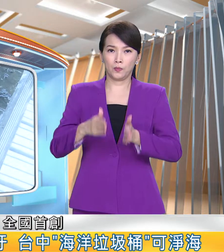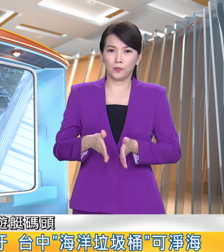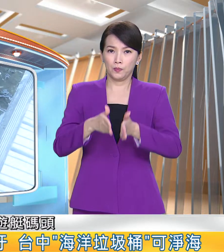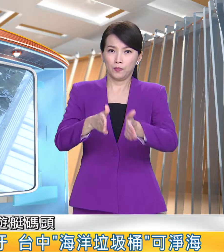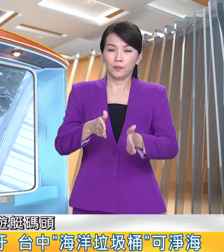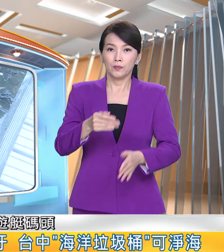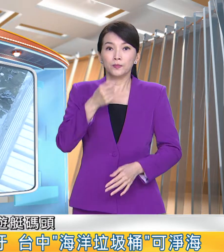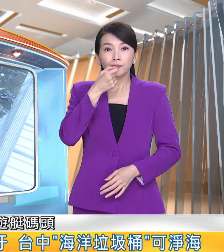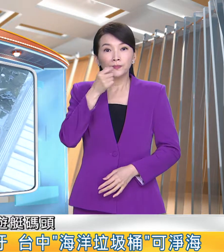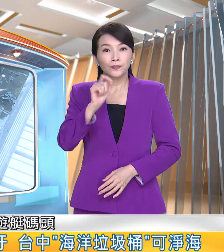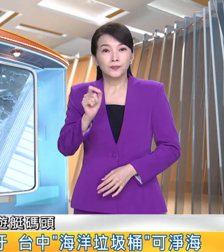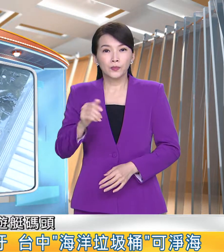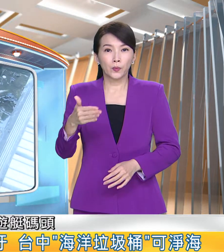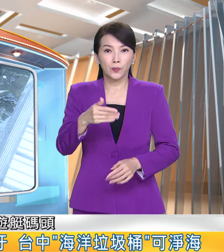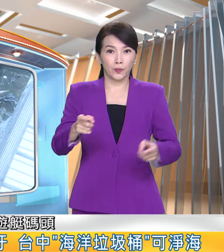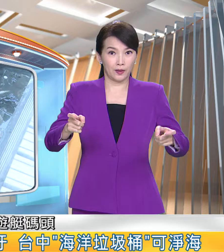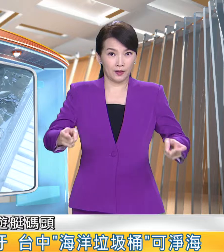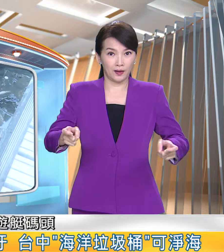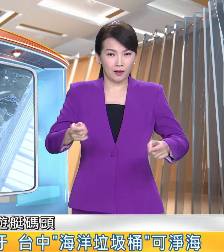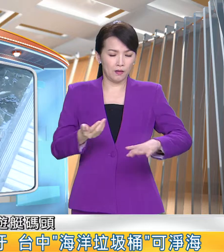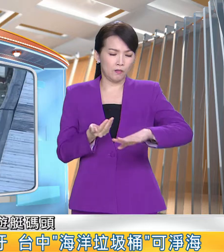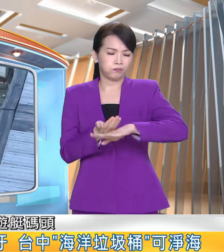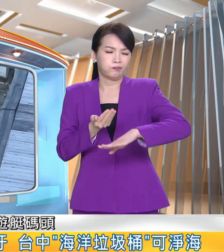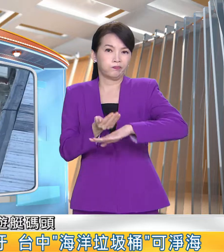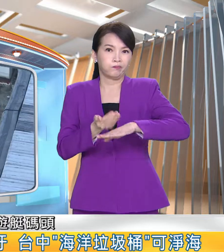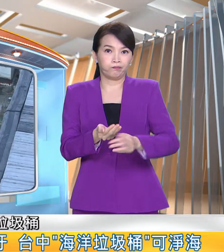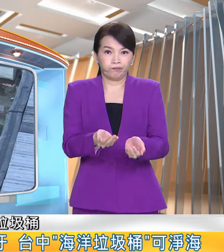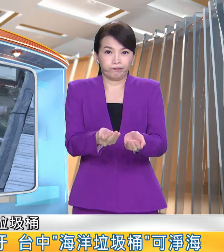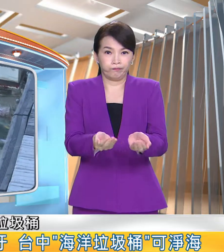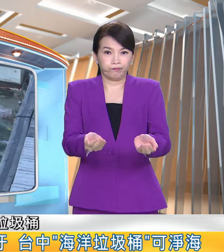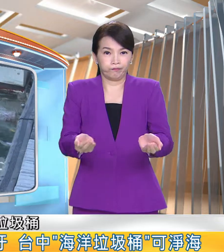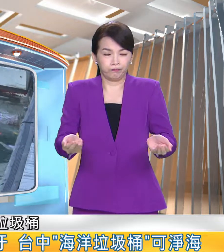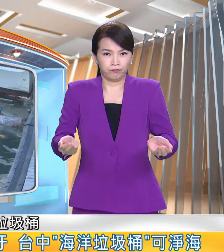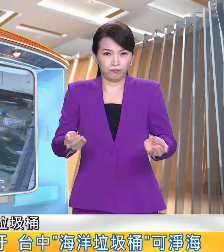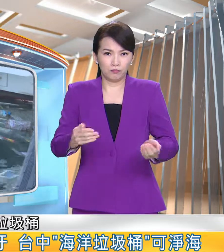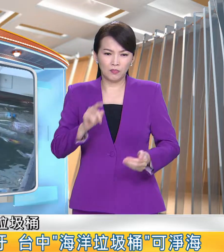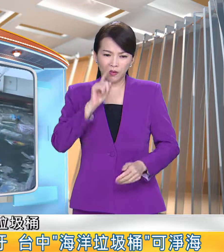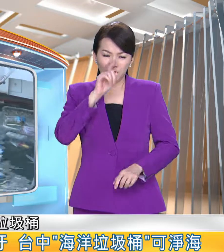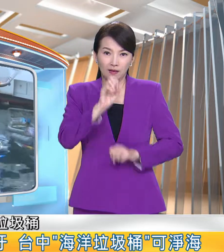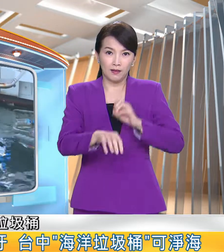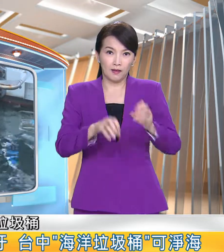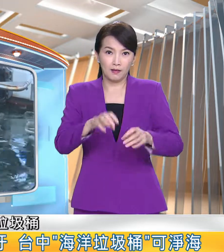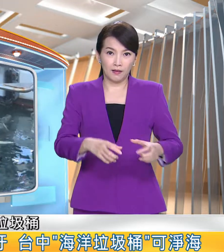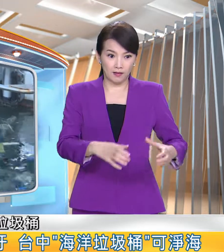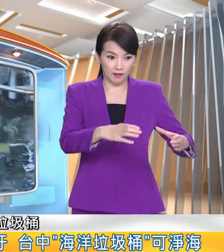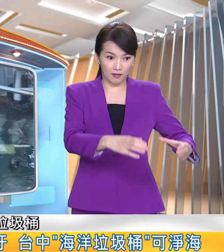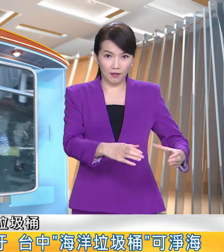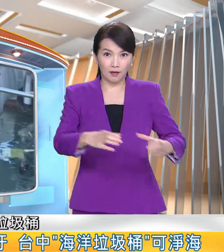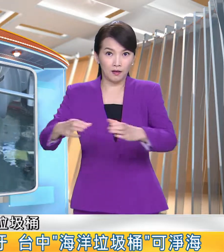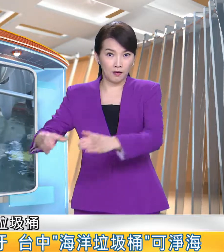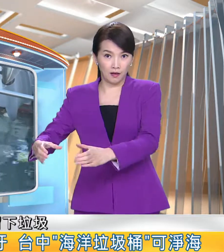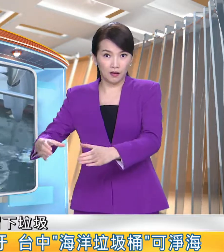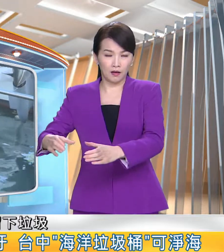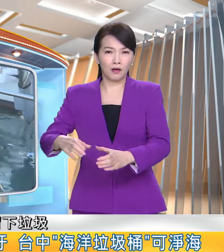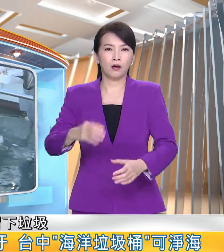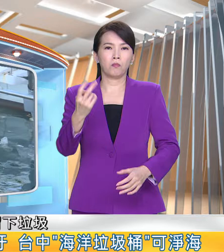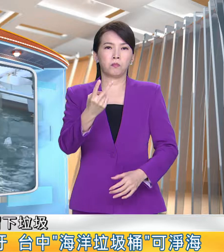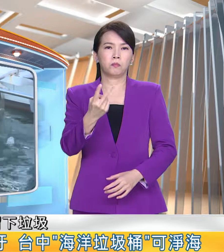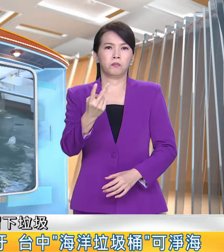首创，在梧栖渔港的游艇码头设置了两座海洋垃圾桶，会吸